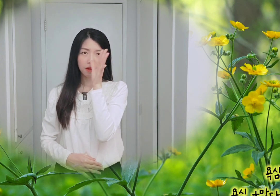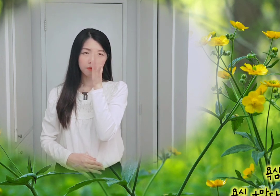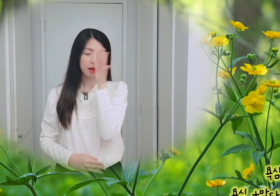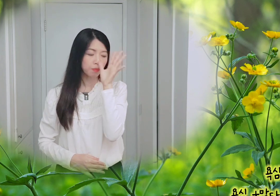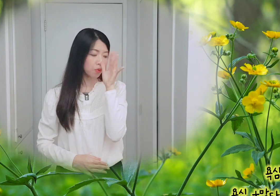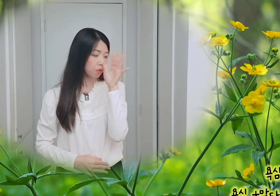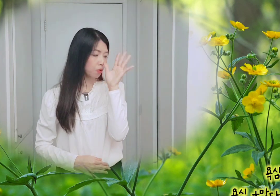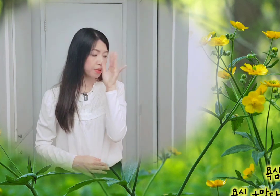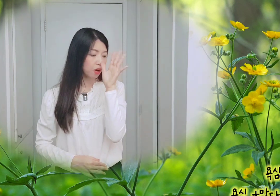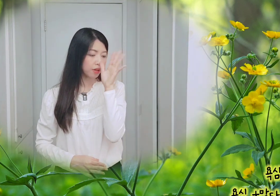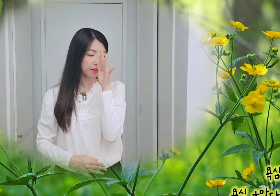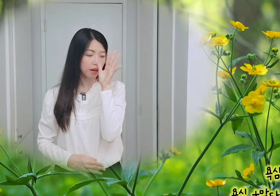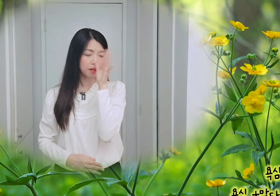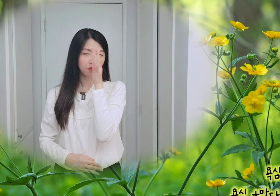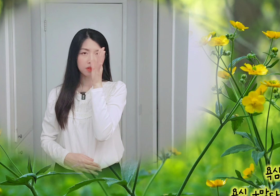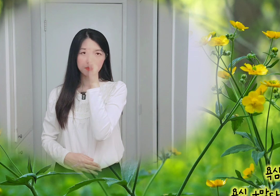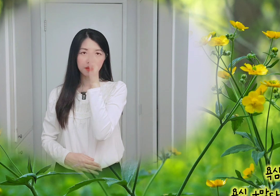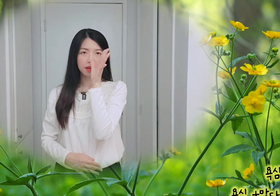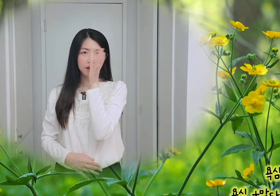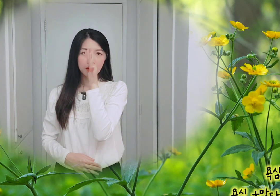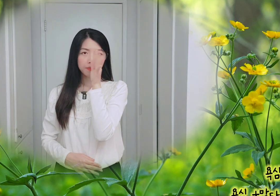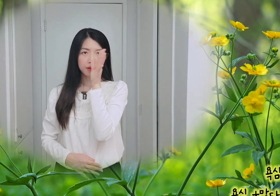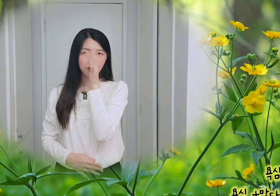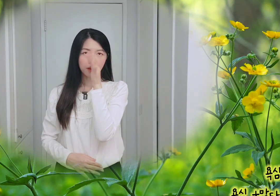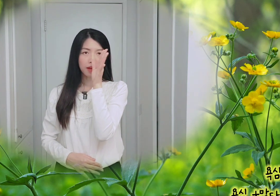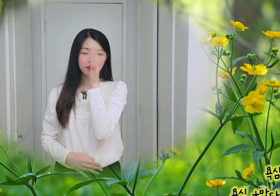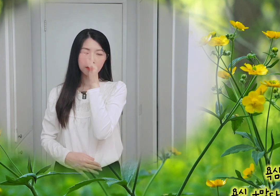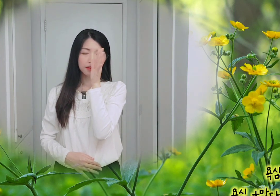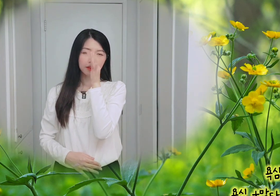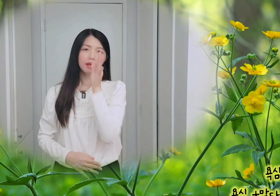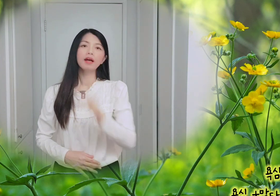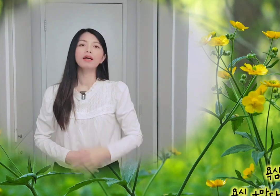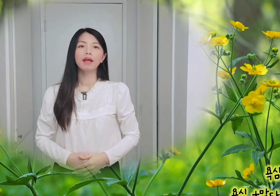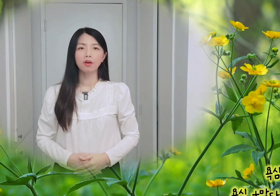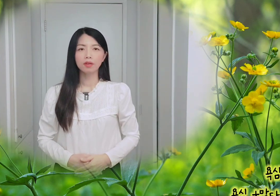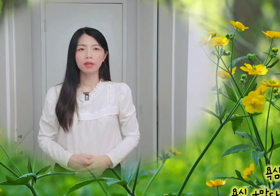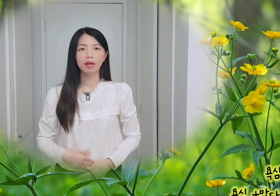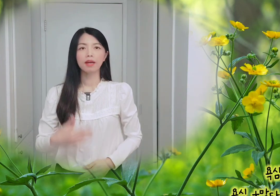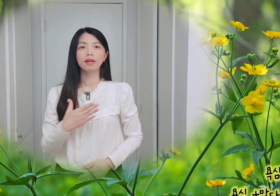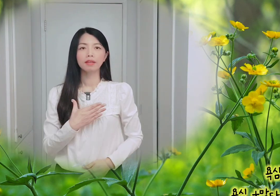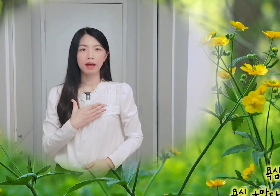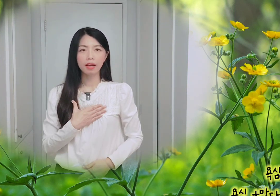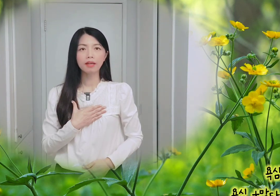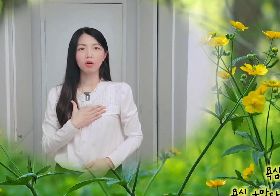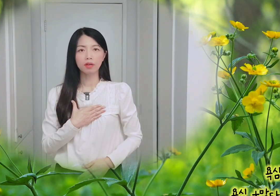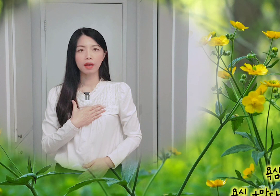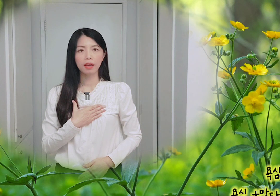돼요. 바보, 미련하다 이런 뜻입니다. 미련한 나였기에,